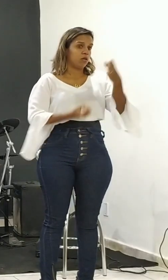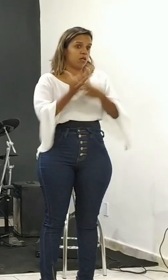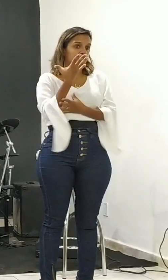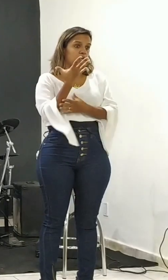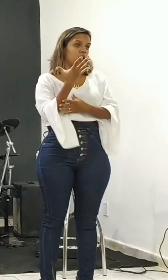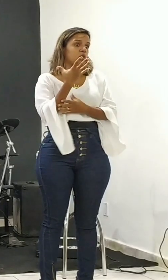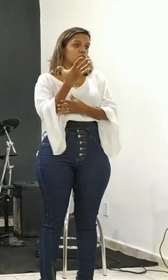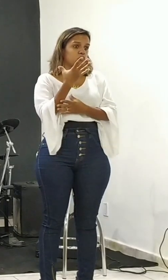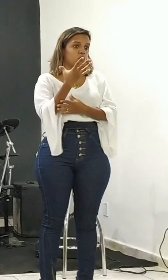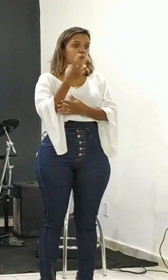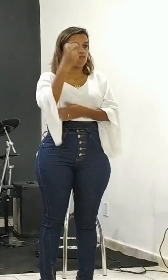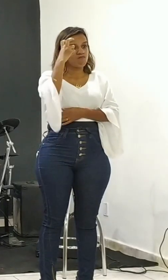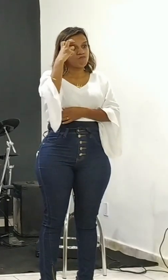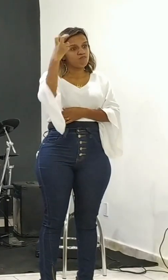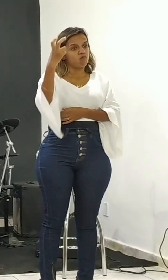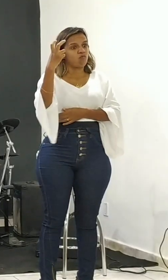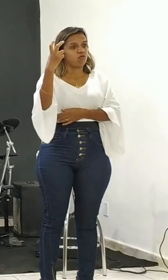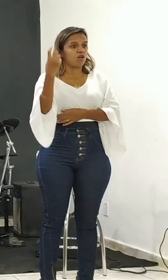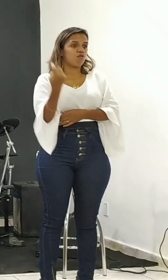cultura solitária,